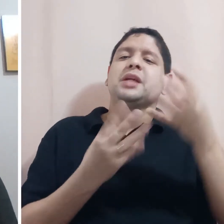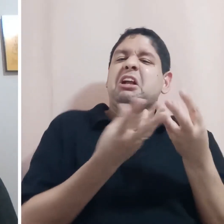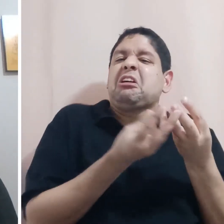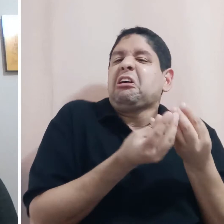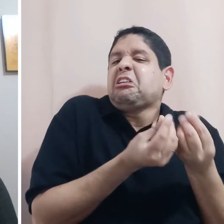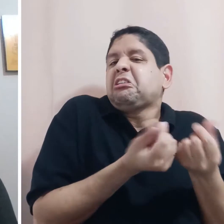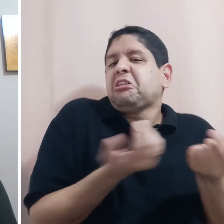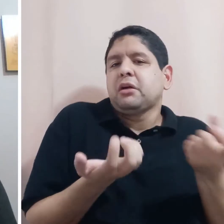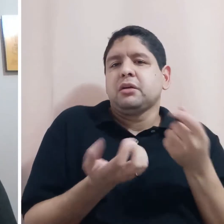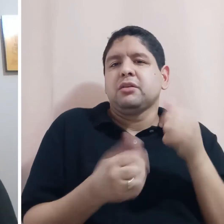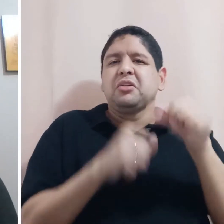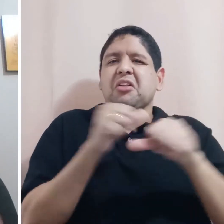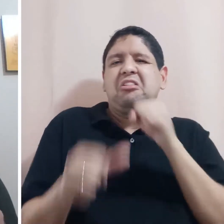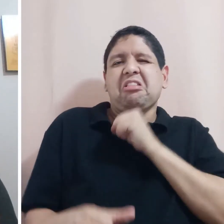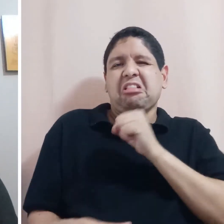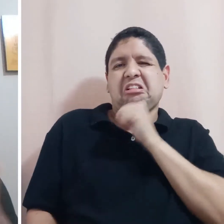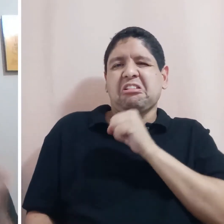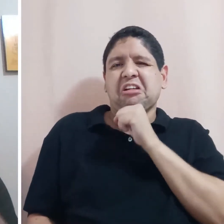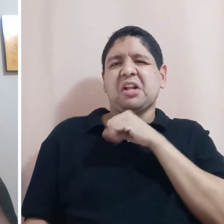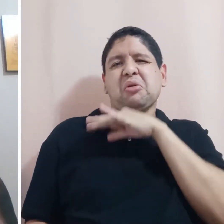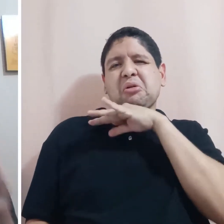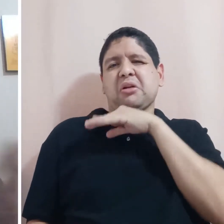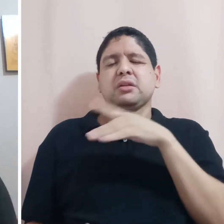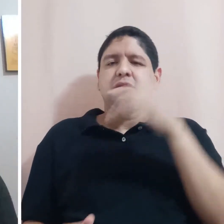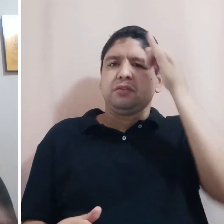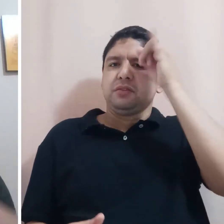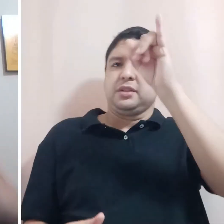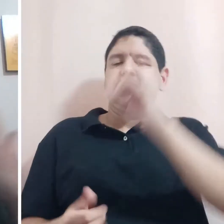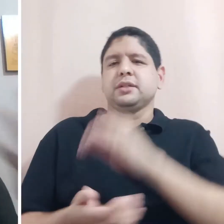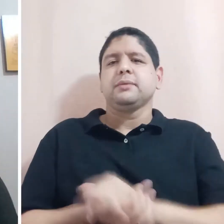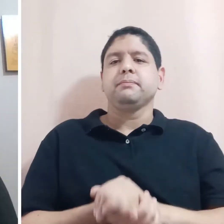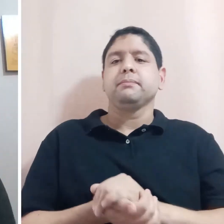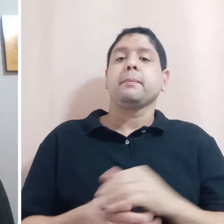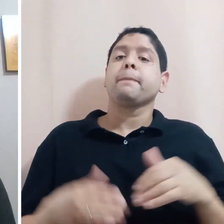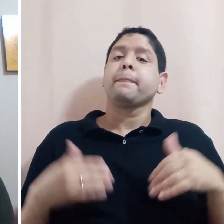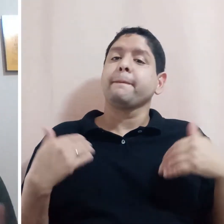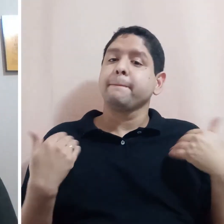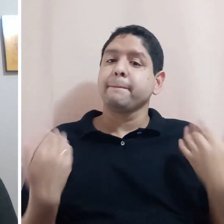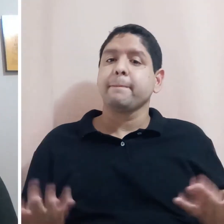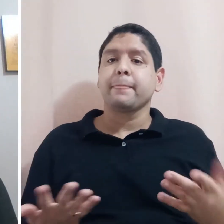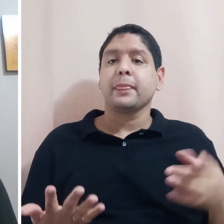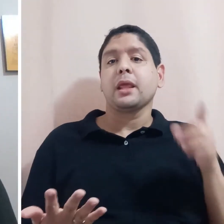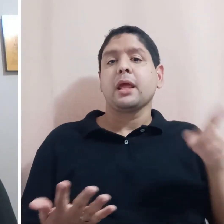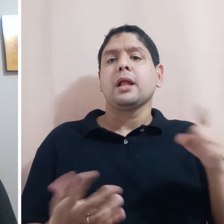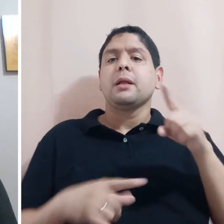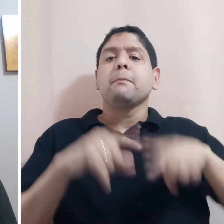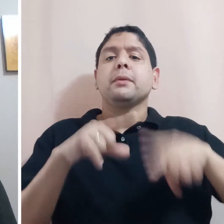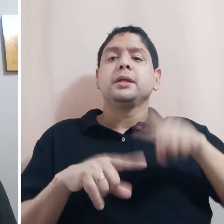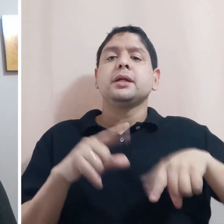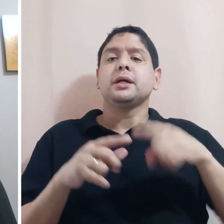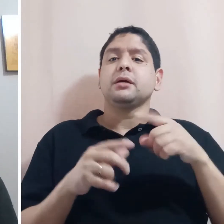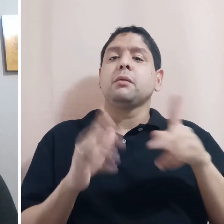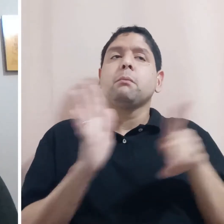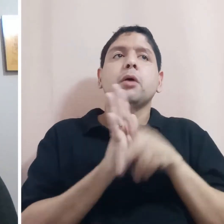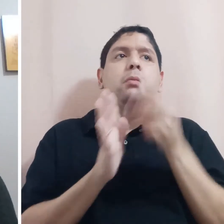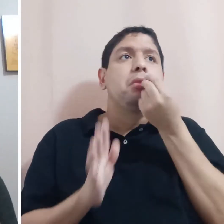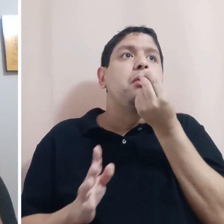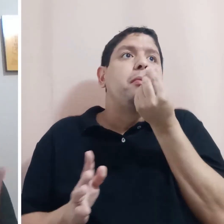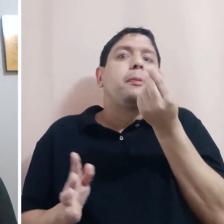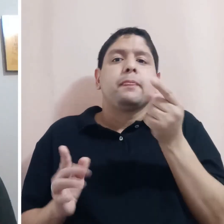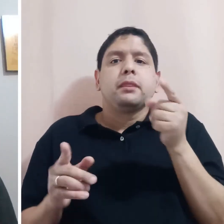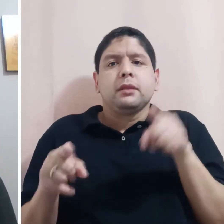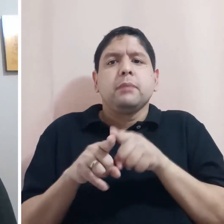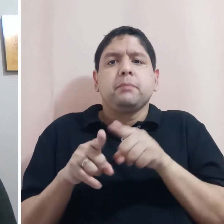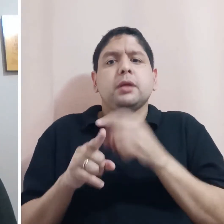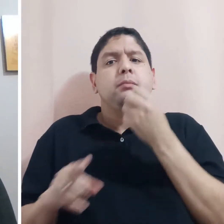ajudam a evitar aquele processo, né, de apodrecimento dos alimentos. Então, assim, acabava